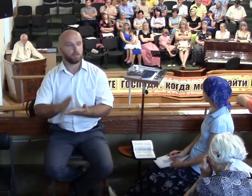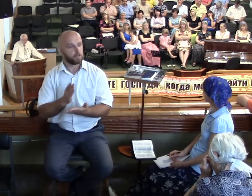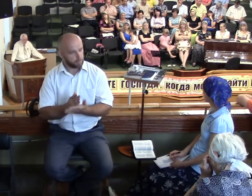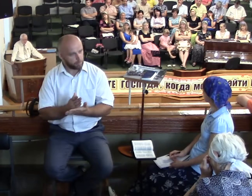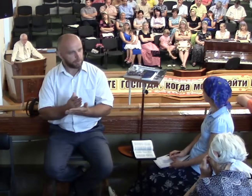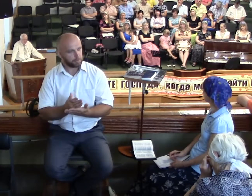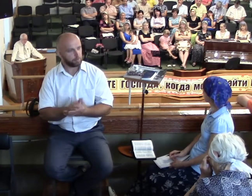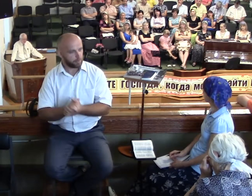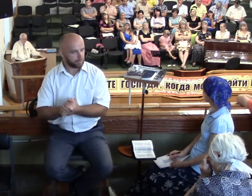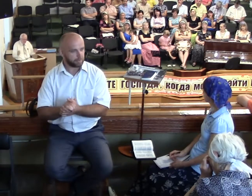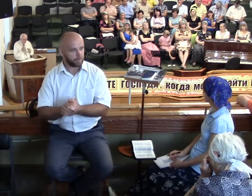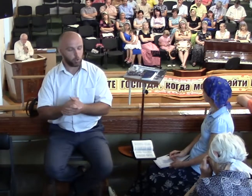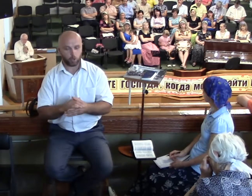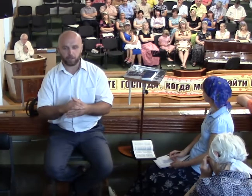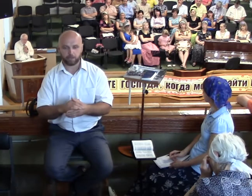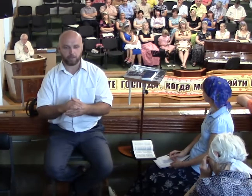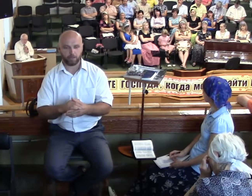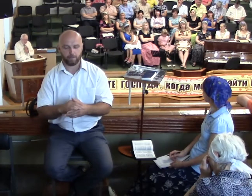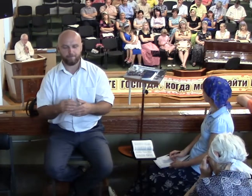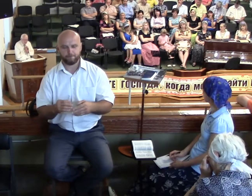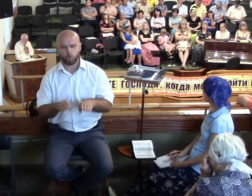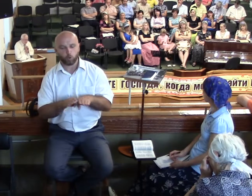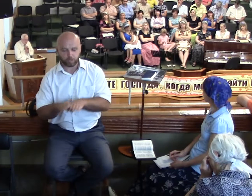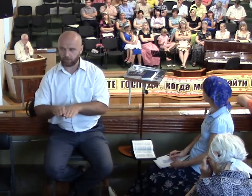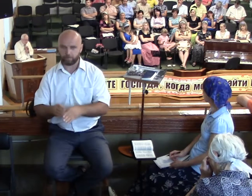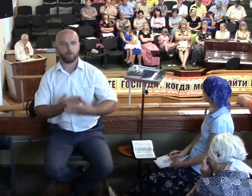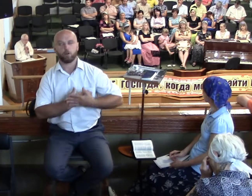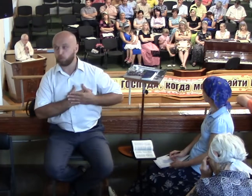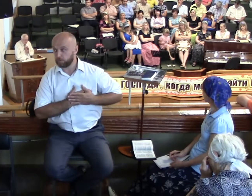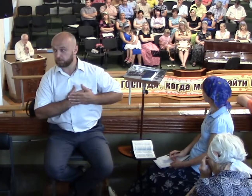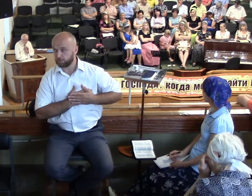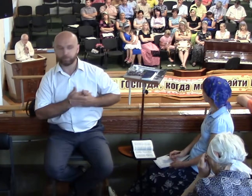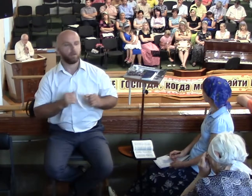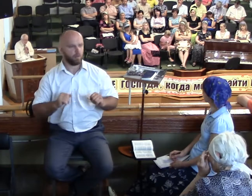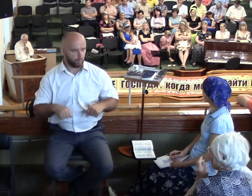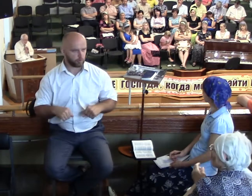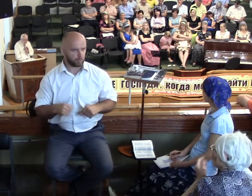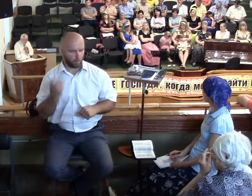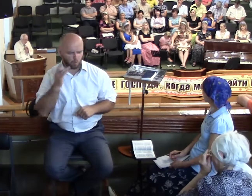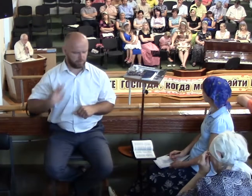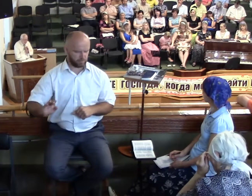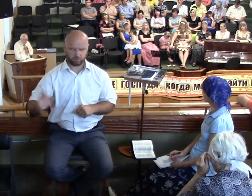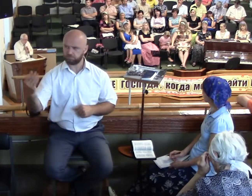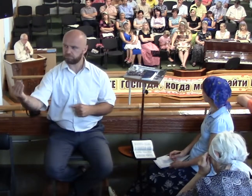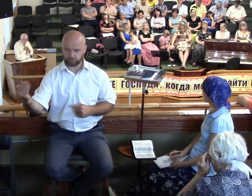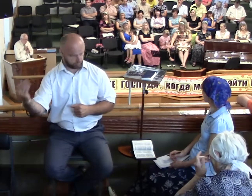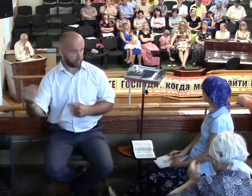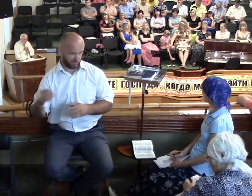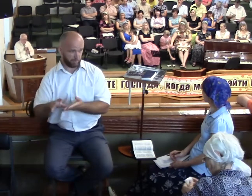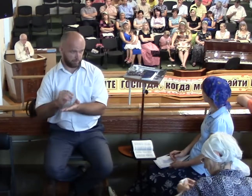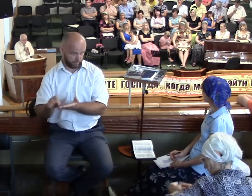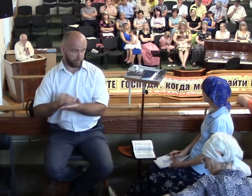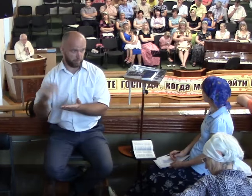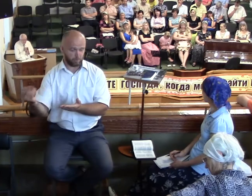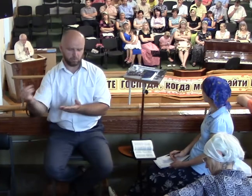это любить. Друзья, замкнуться в себе, отойти и замкнуться – это не мир. Это